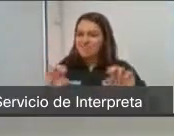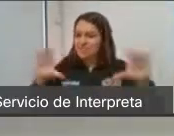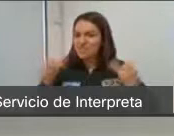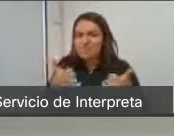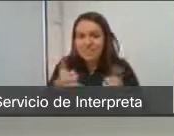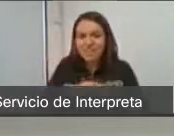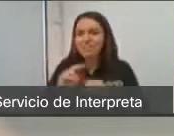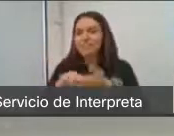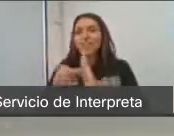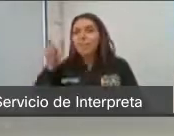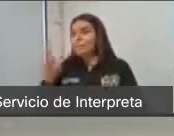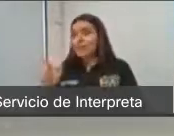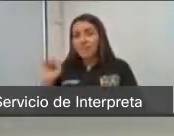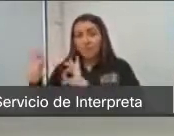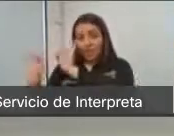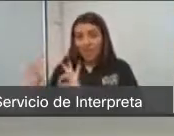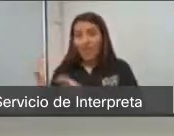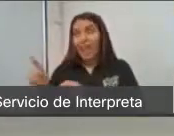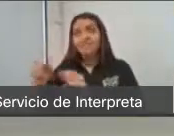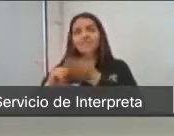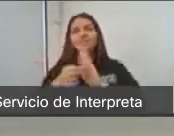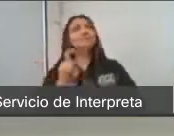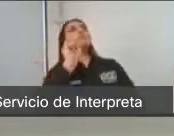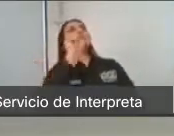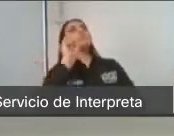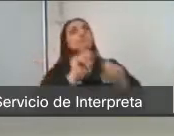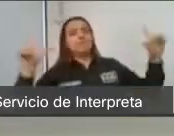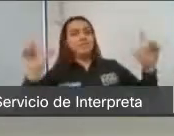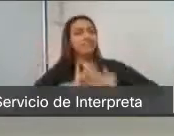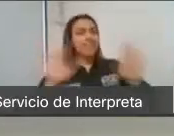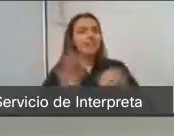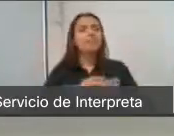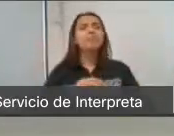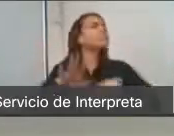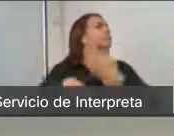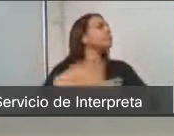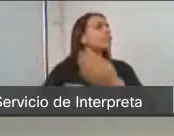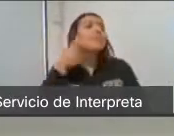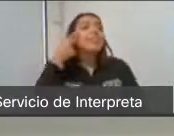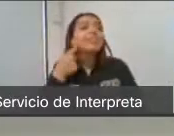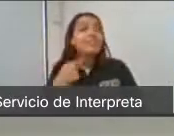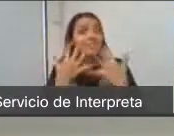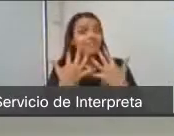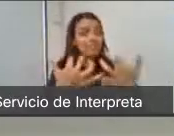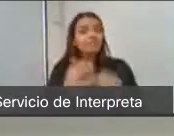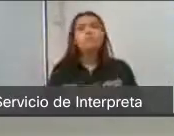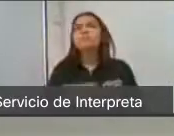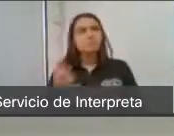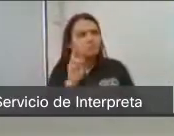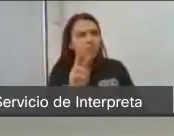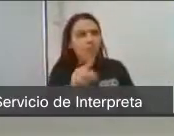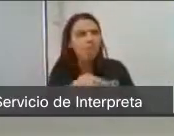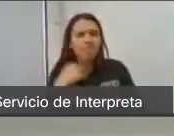organizador elige la pantalla y así se va. Cuando nos empezamos a dar cuenta ya en un evento que eso no pasó, que no